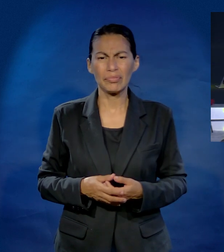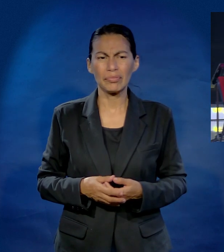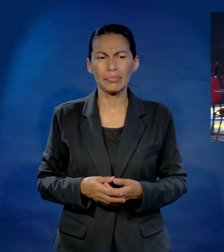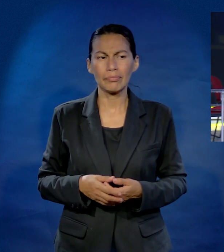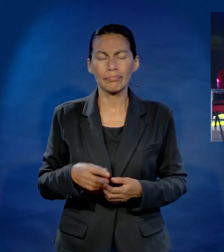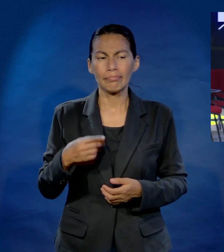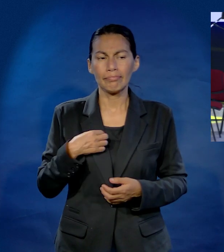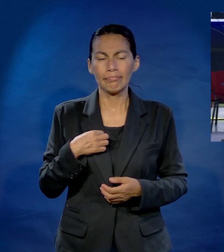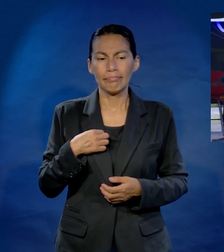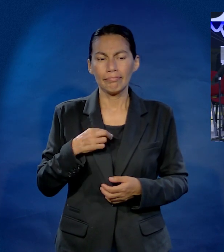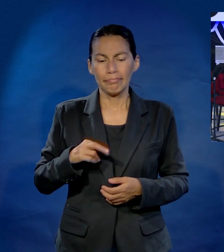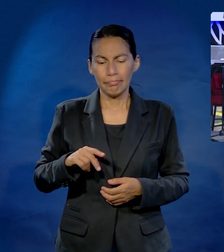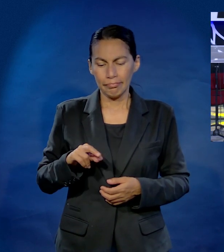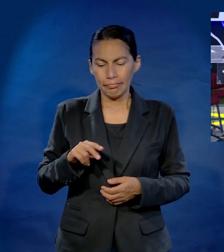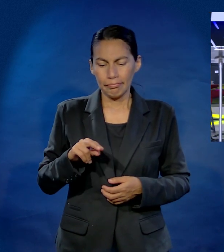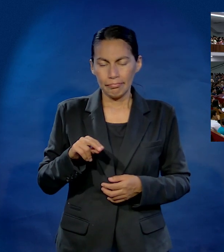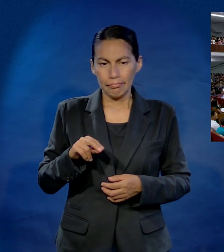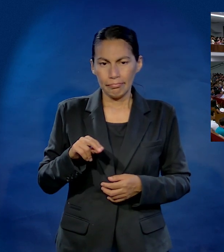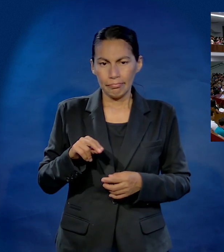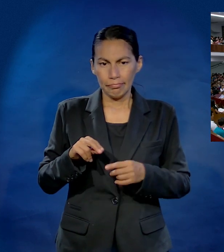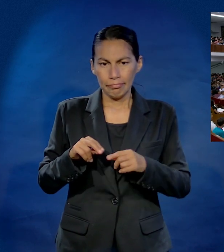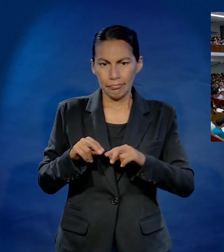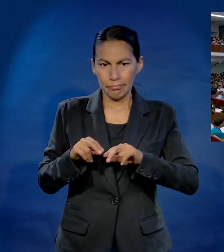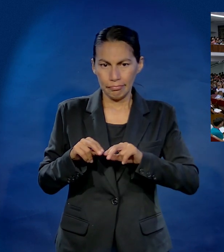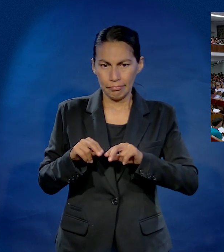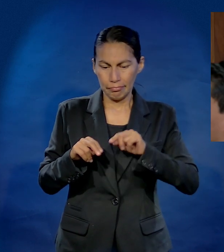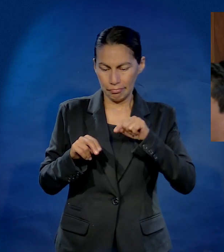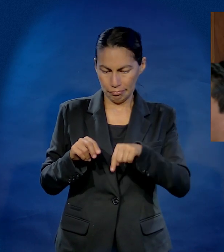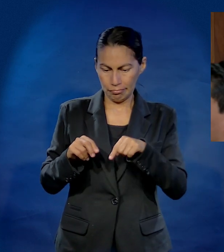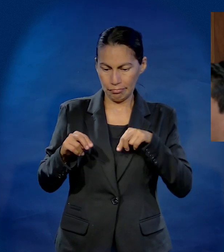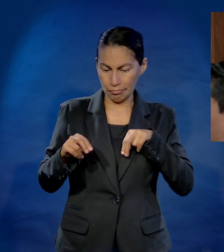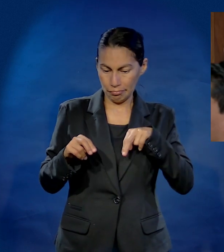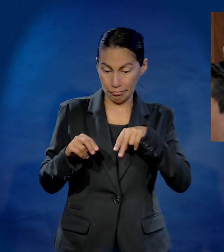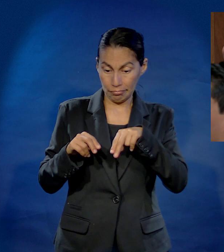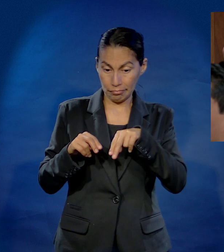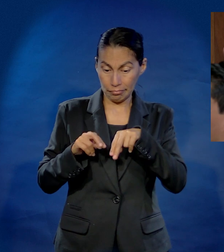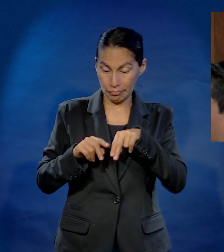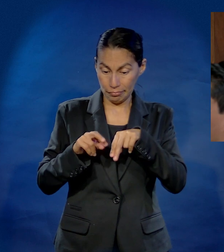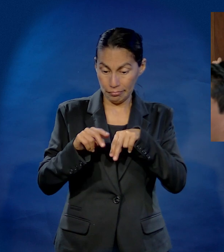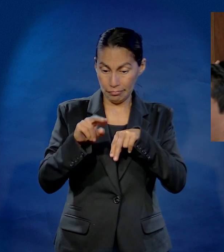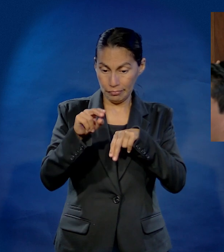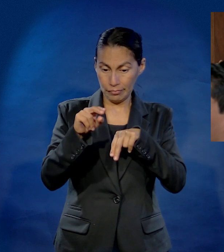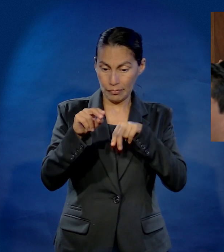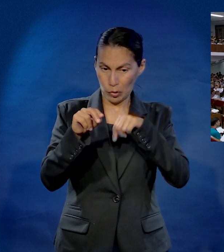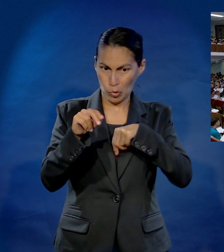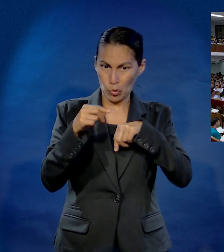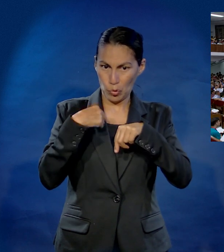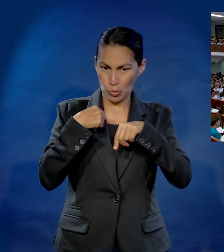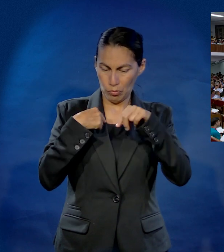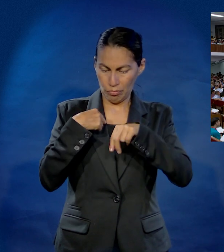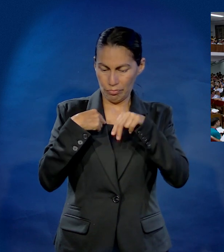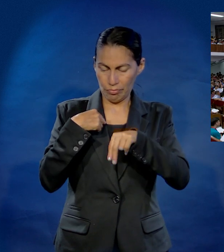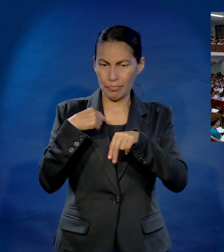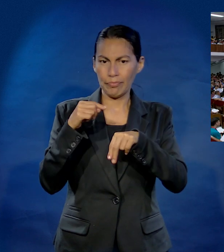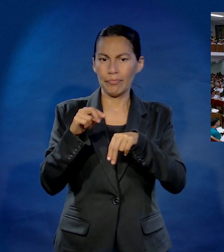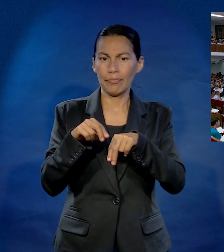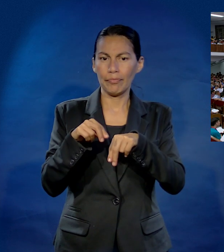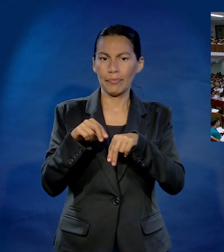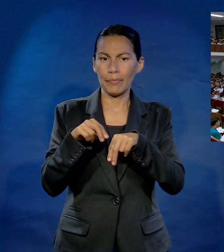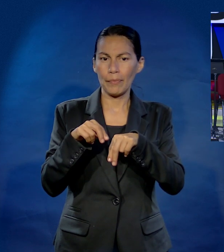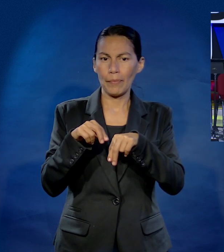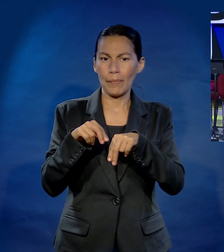ni quería venir. Wow, wow, wow, wow. Y en eso venía de mal humor y llegué a la